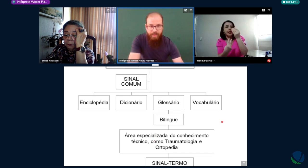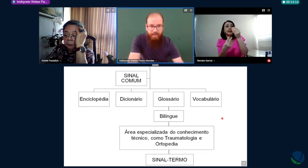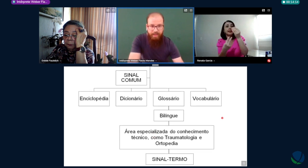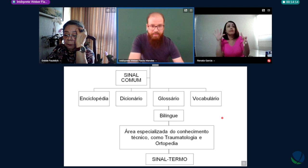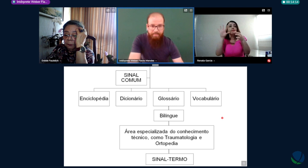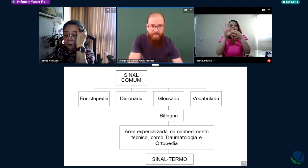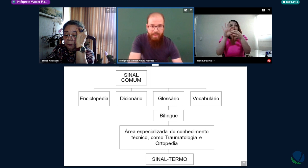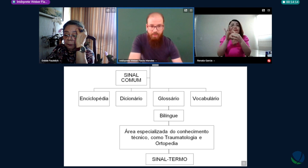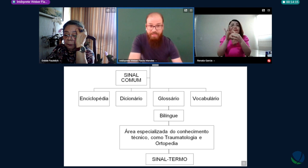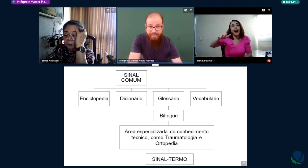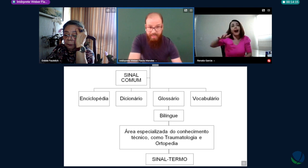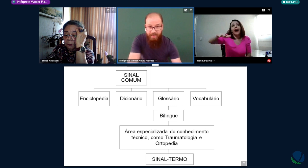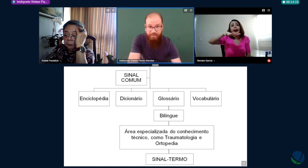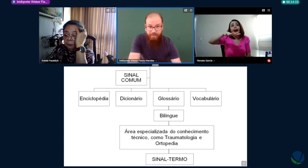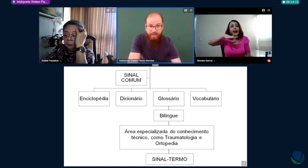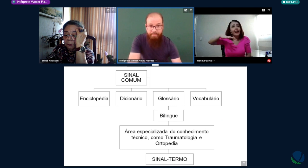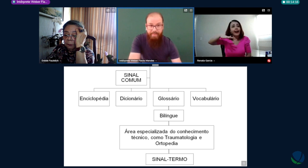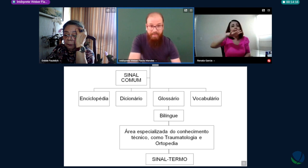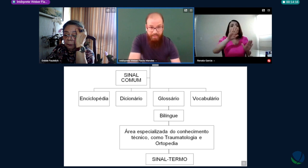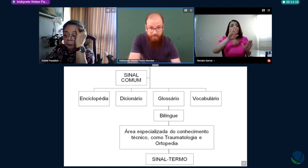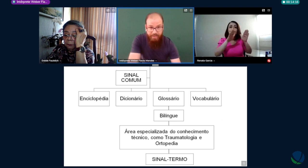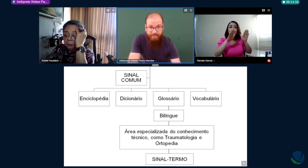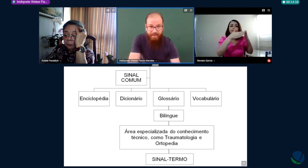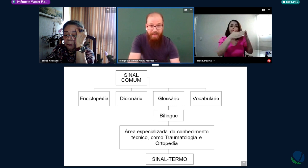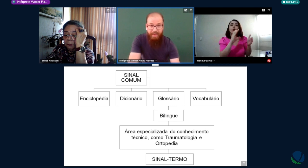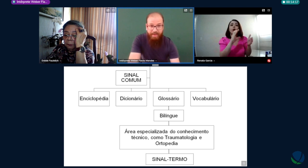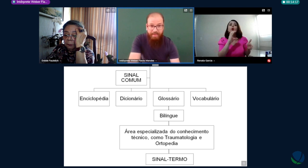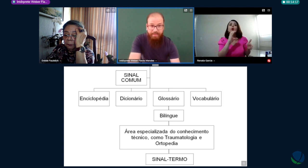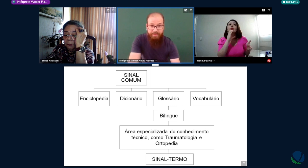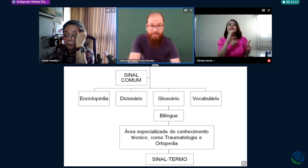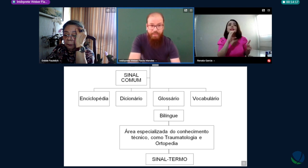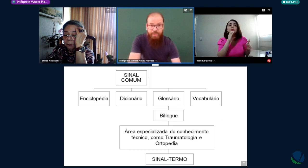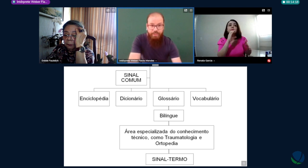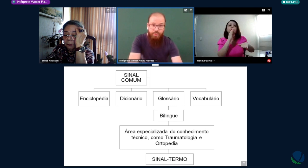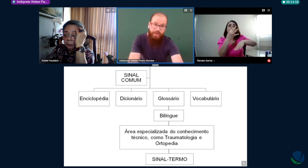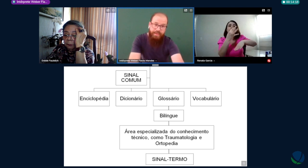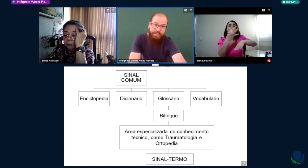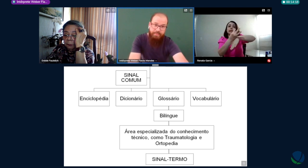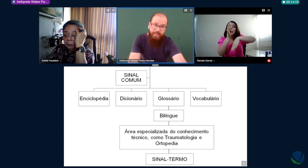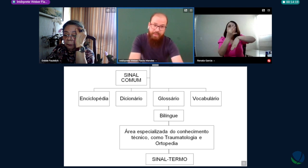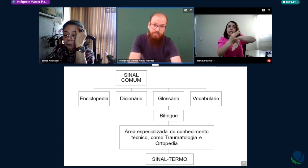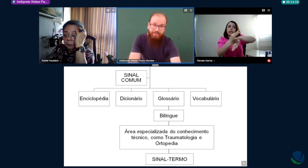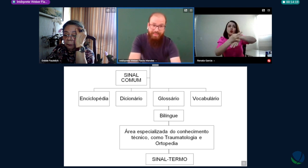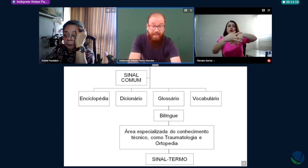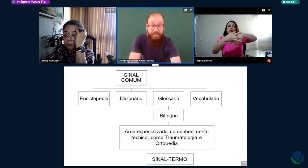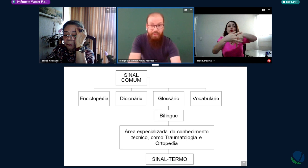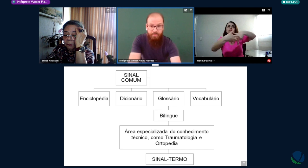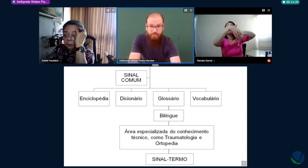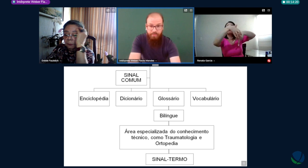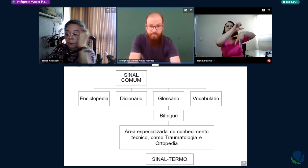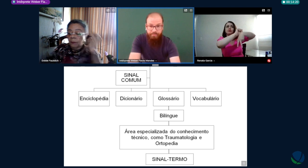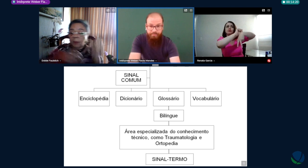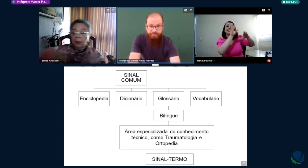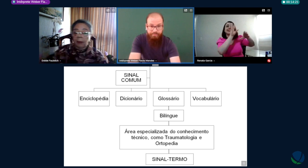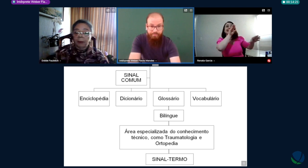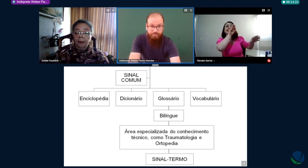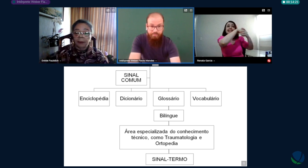escolhi trabalhar glossário bilíngue na área de conhecimento